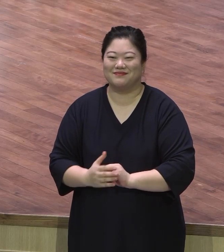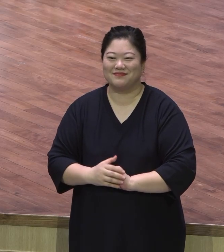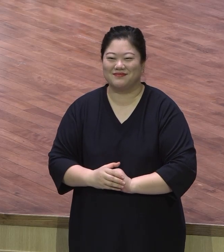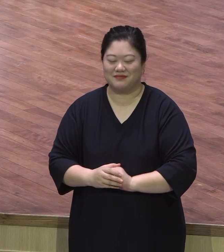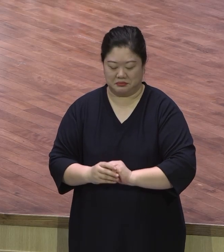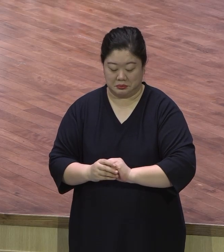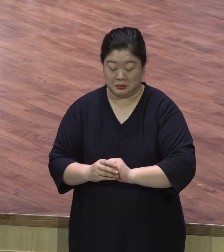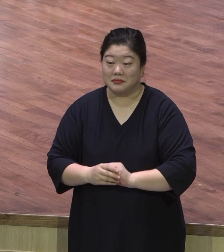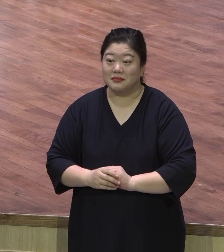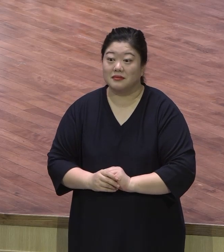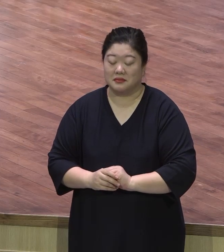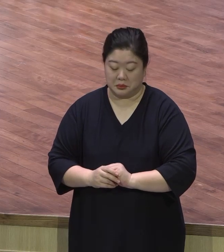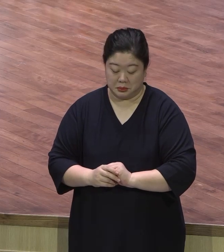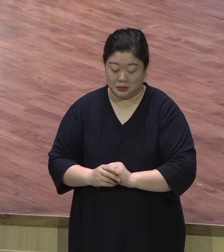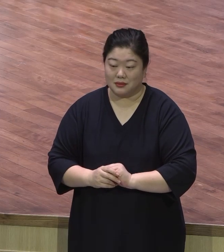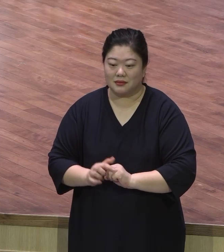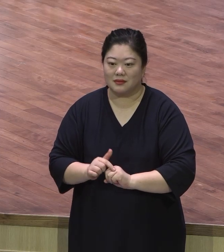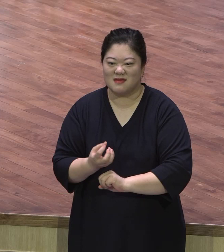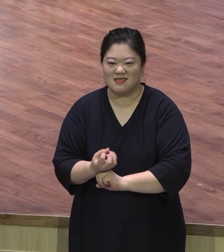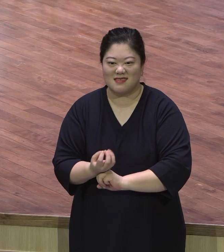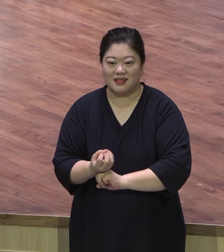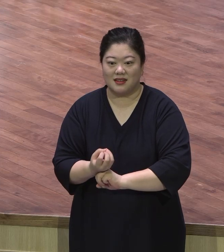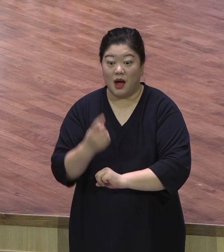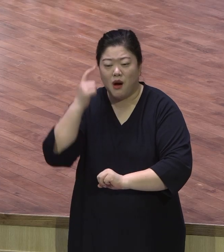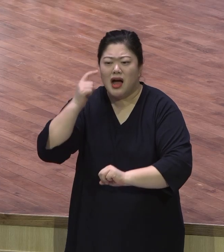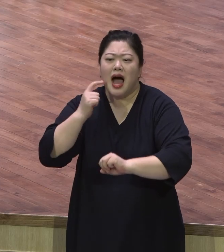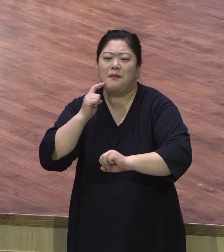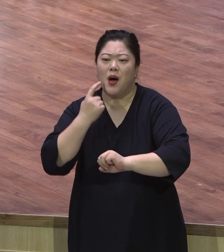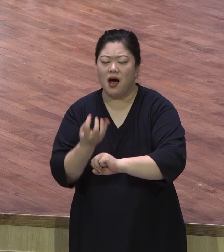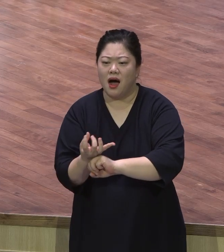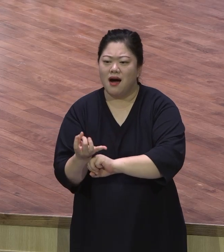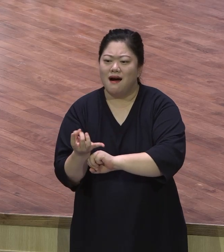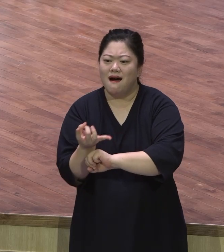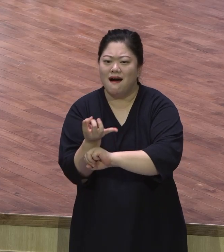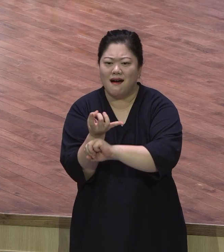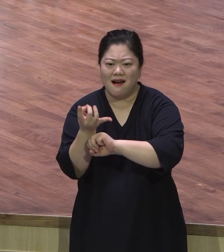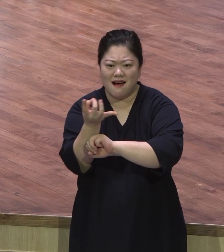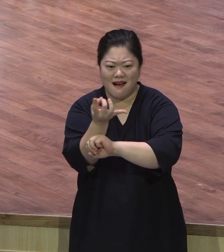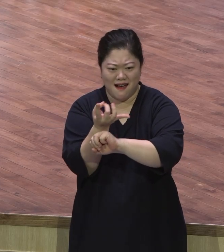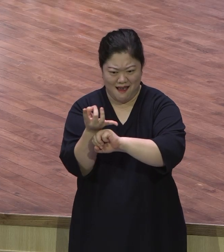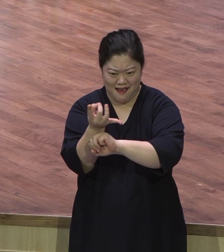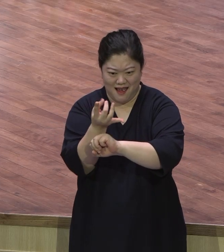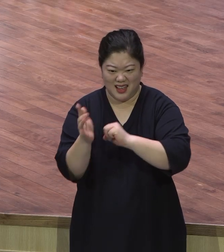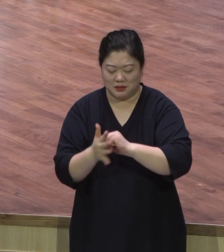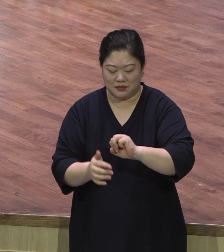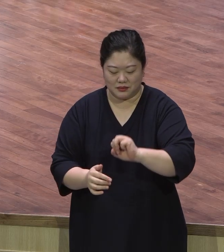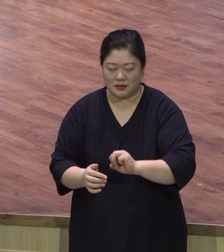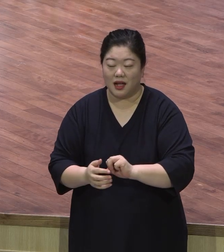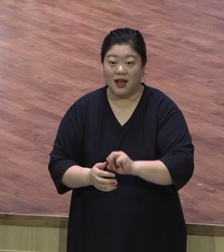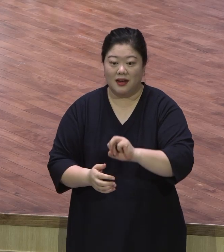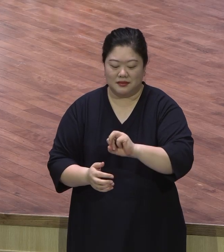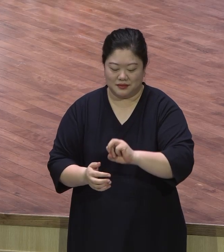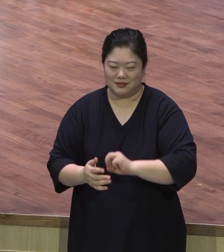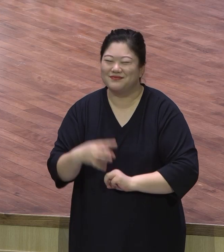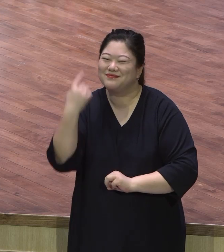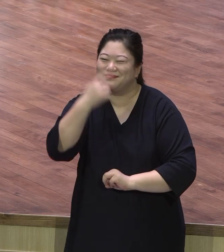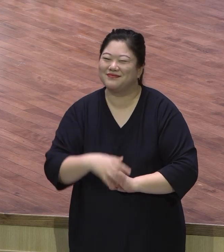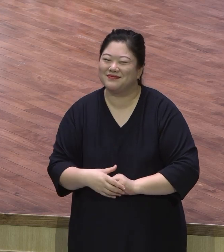이렇게 너무 좋고 이쁘고 너무 바짝 바짝 너무 황홀하니까 이걸 쳐다보고